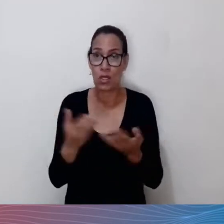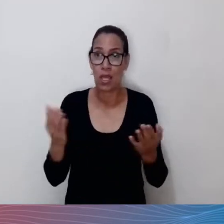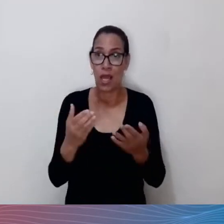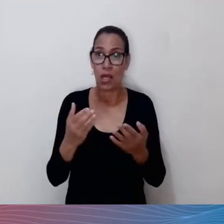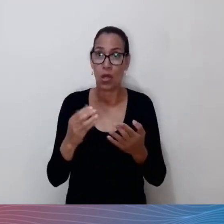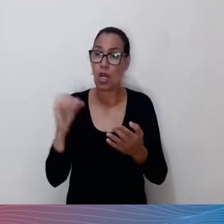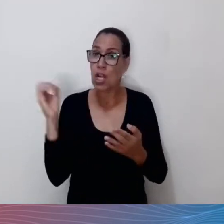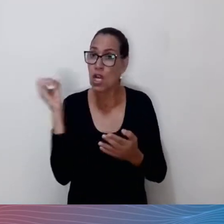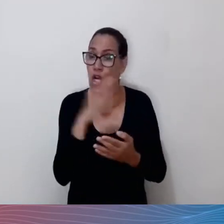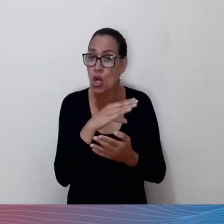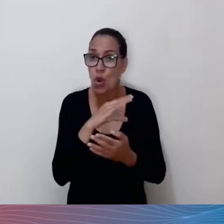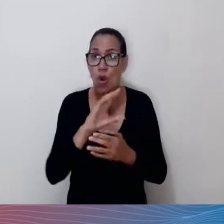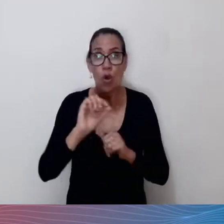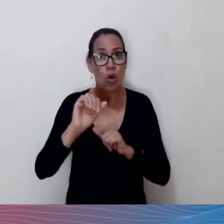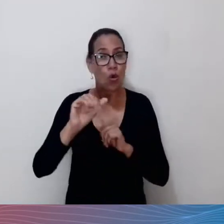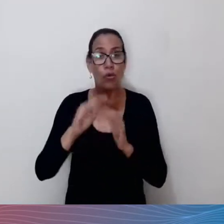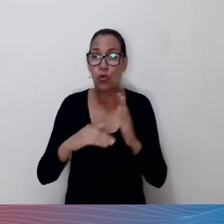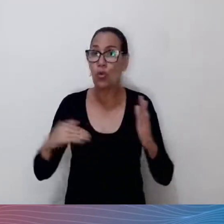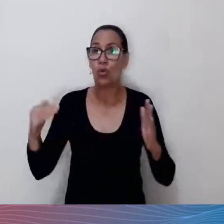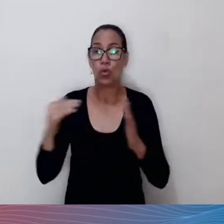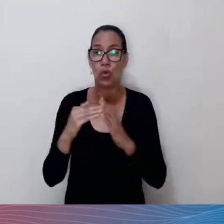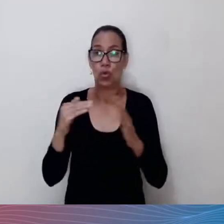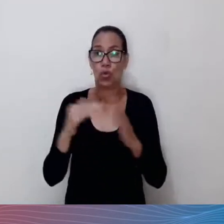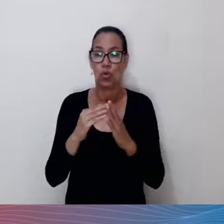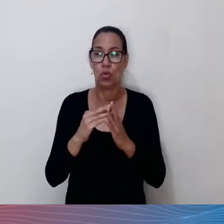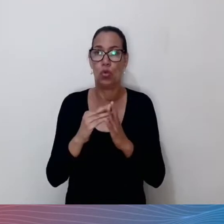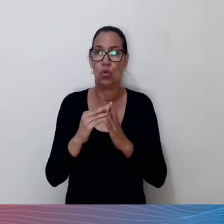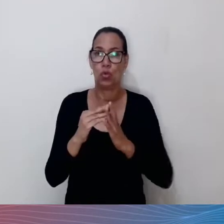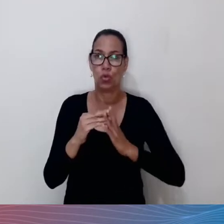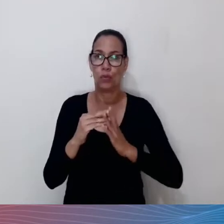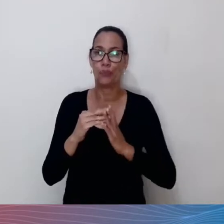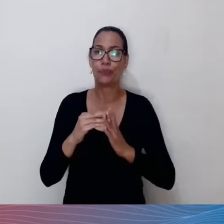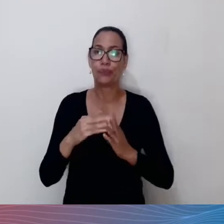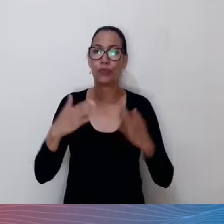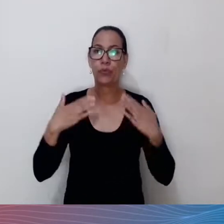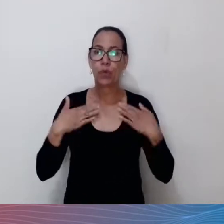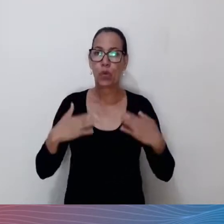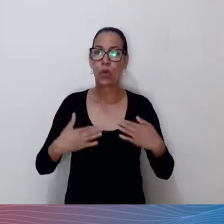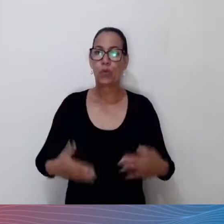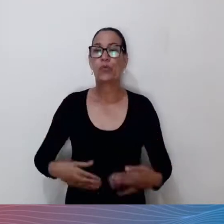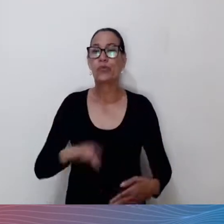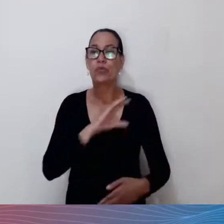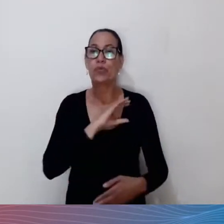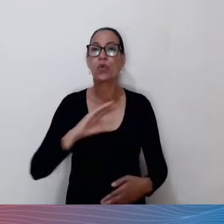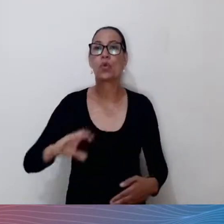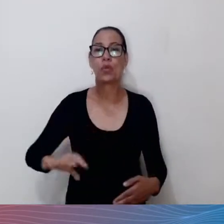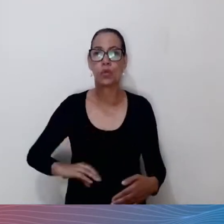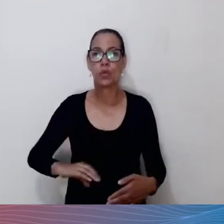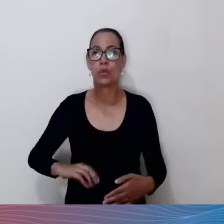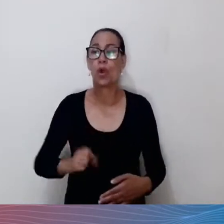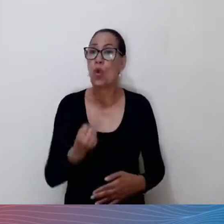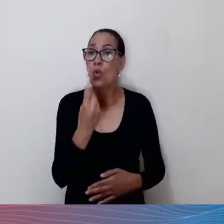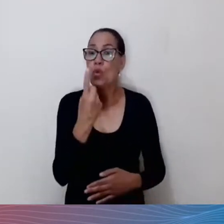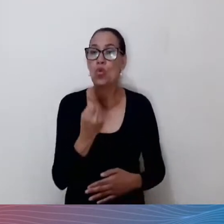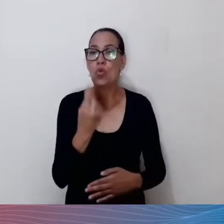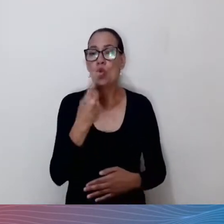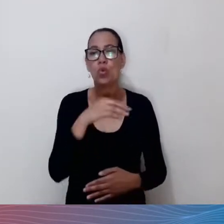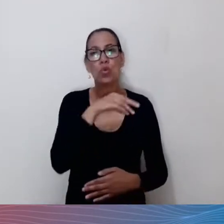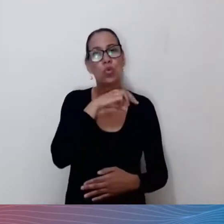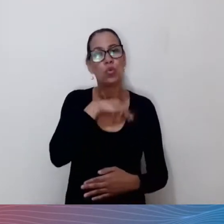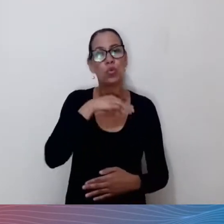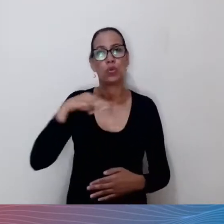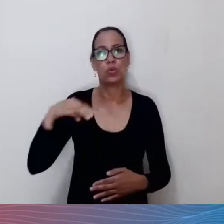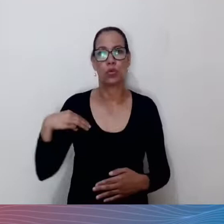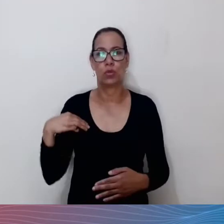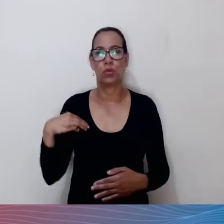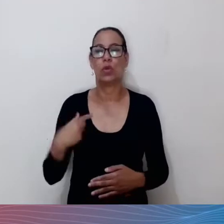Cristo. Então, esse é o único ministério do Novo Testamento, 2 Coríntios 4, versículo 1. Já